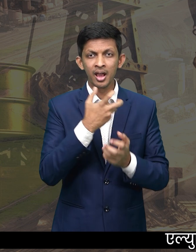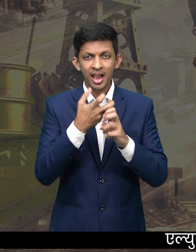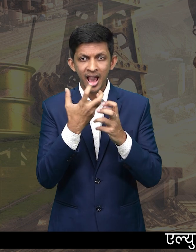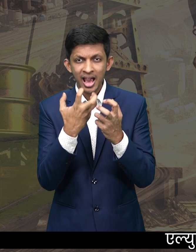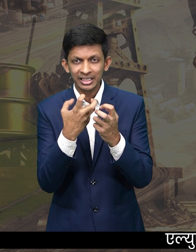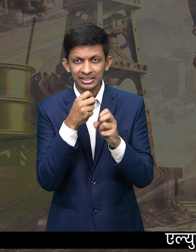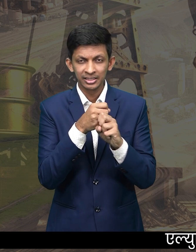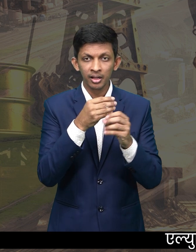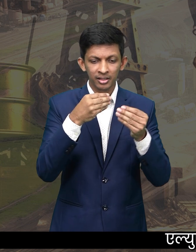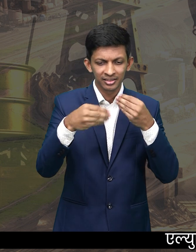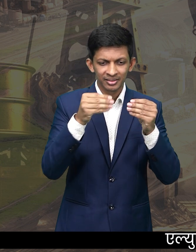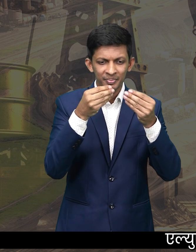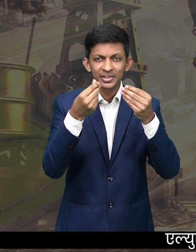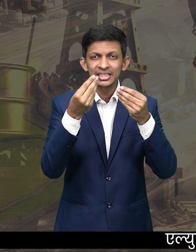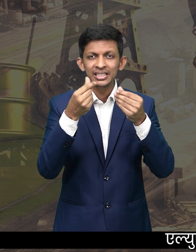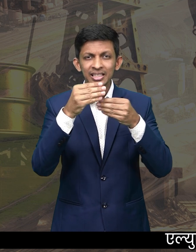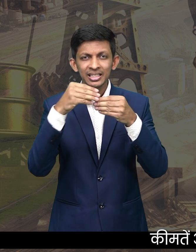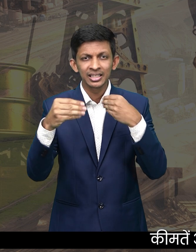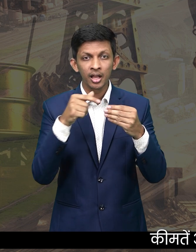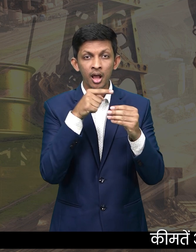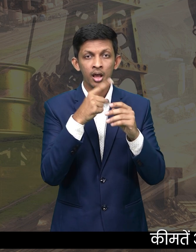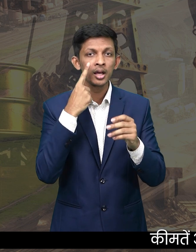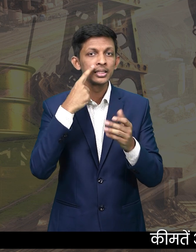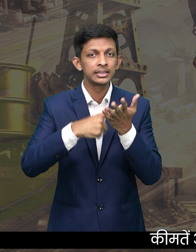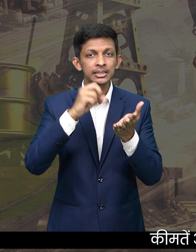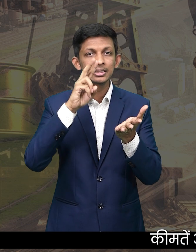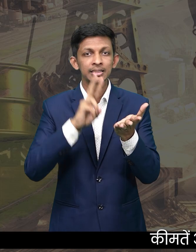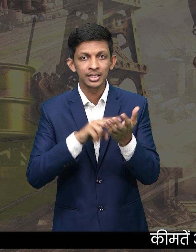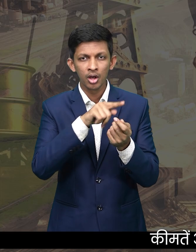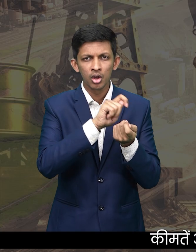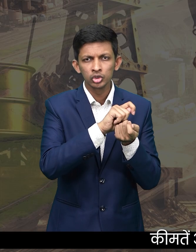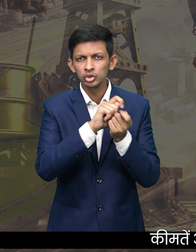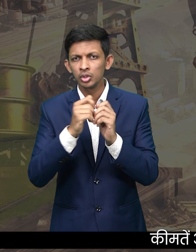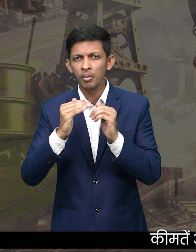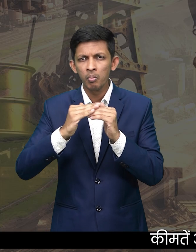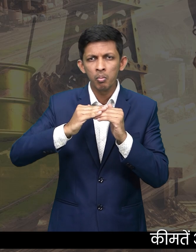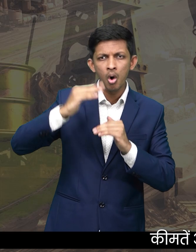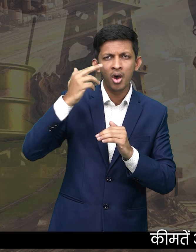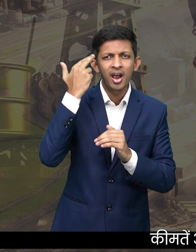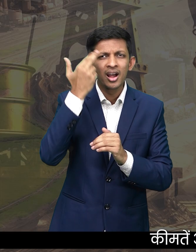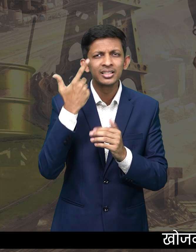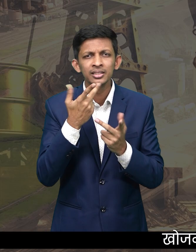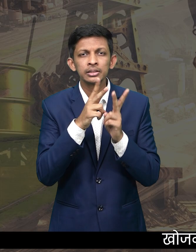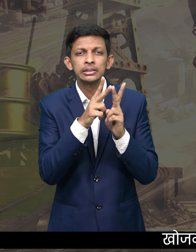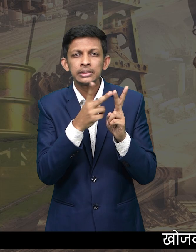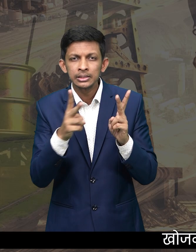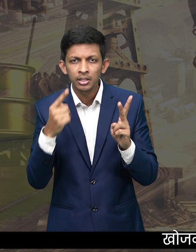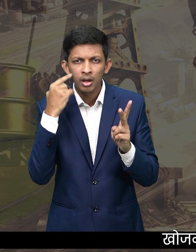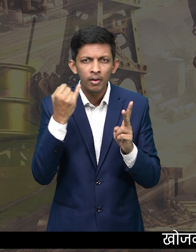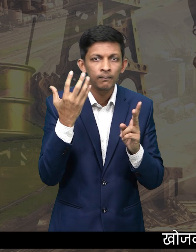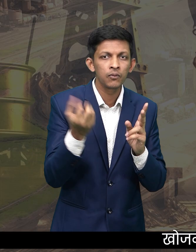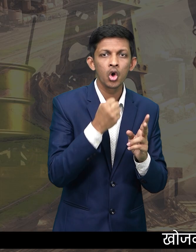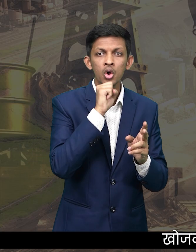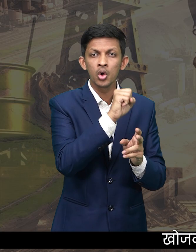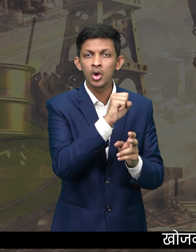और लोहा जैसे खनिजों की कीमतें अधिक हो जाती हैं क्योंकि खनिजों को खोजने और